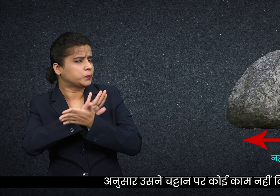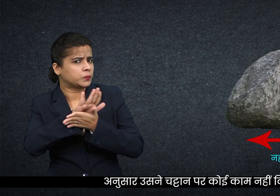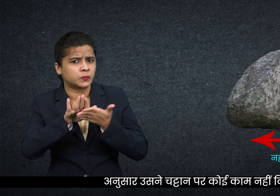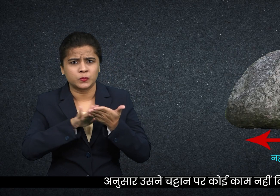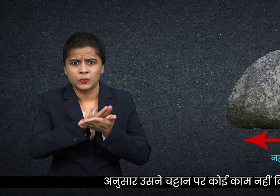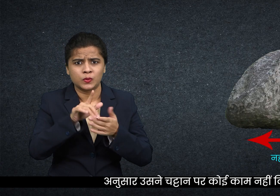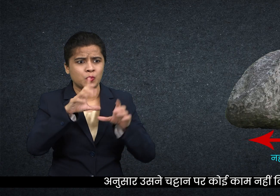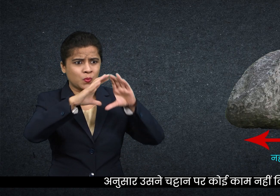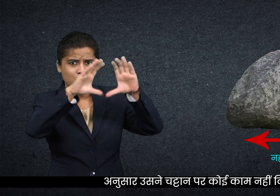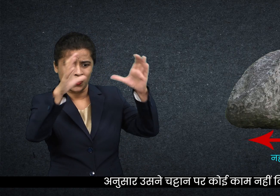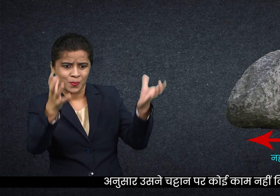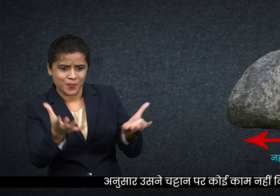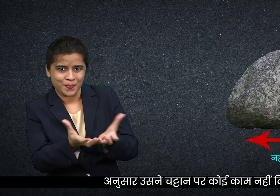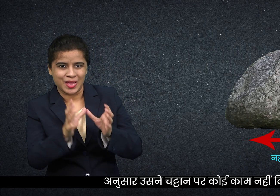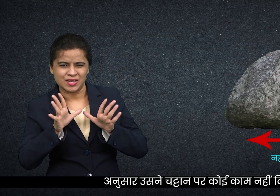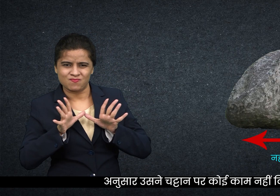नहीं किया है।